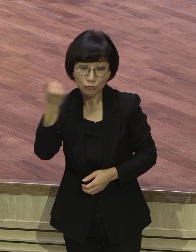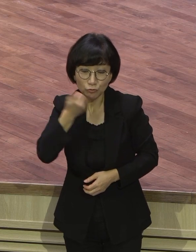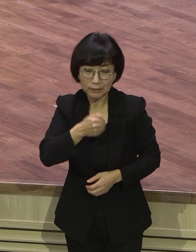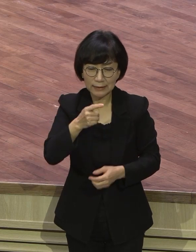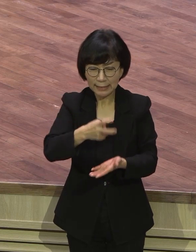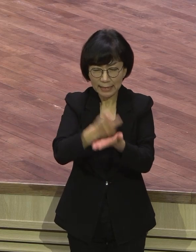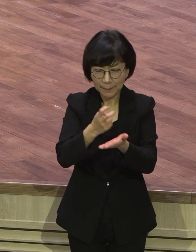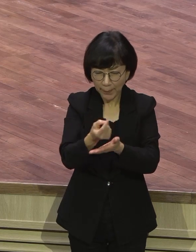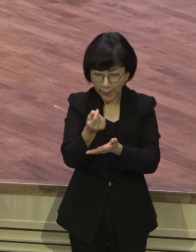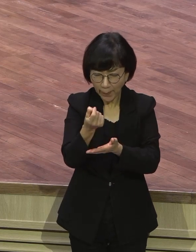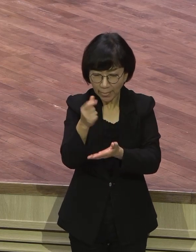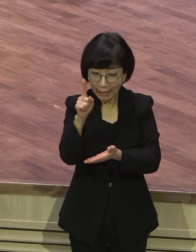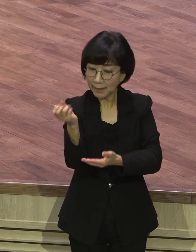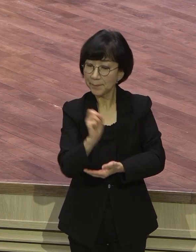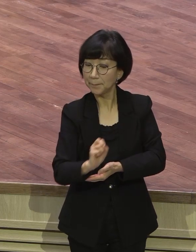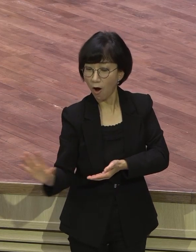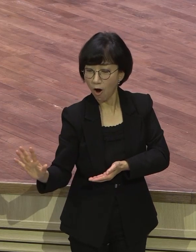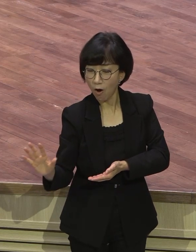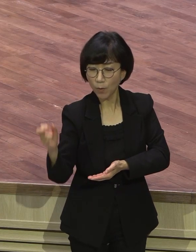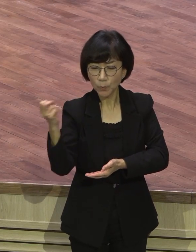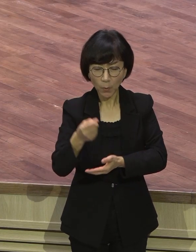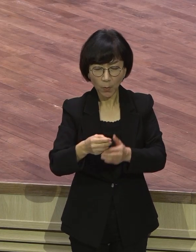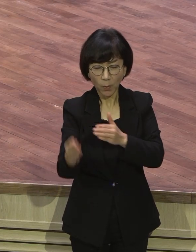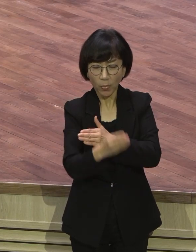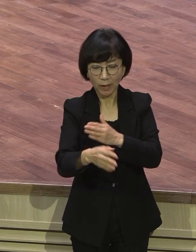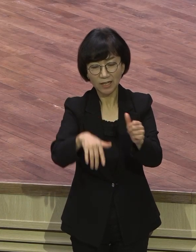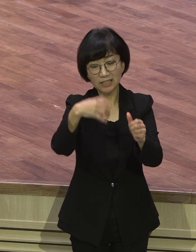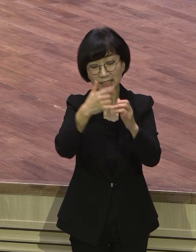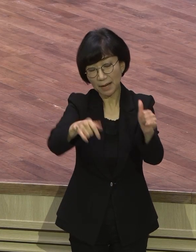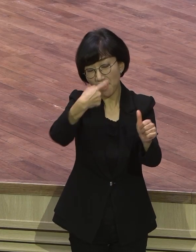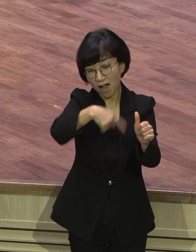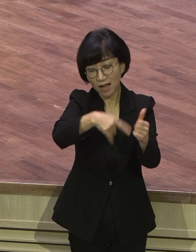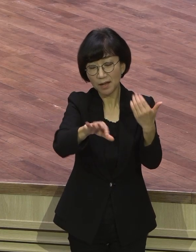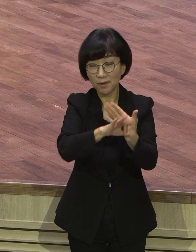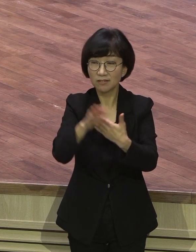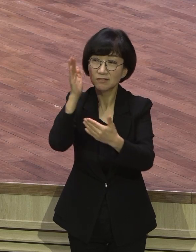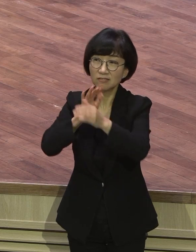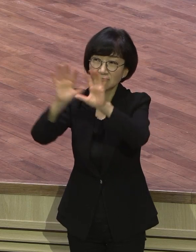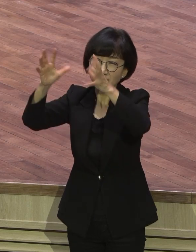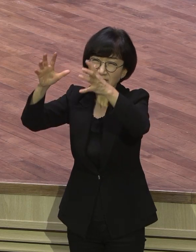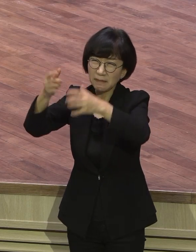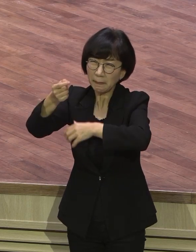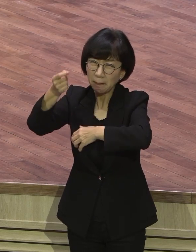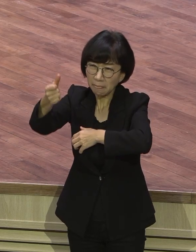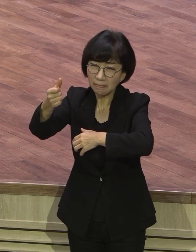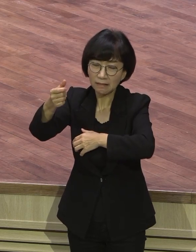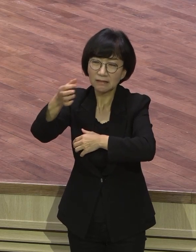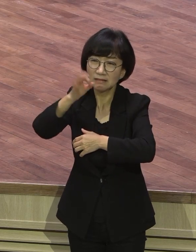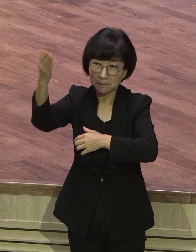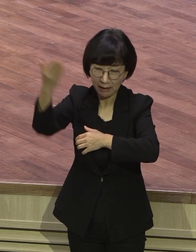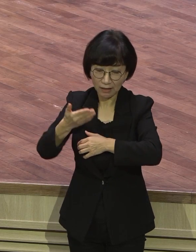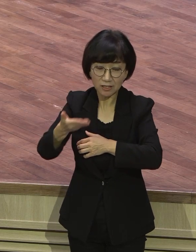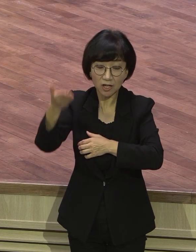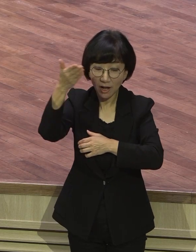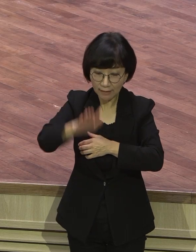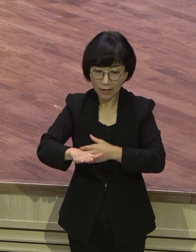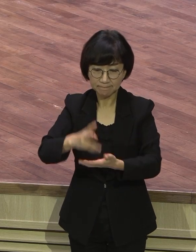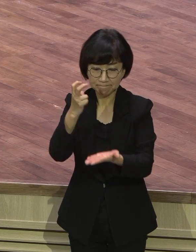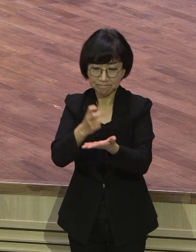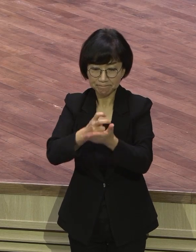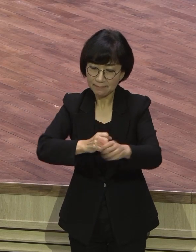하나라도 버리고 또 그같이 사람을 가르친 자는 천구에서 지극히 작다 일컬음을 받을 것이오. 누구든지 이를